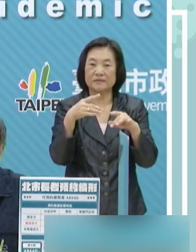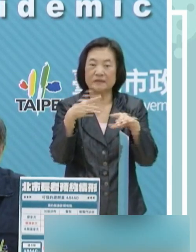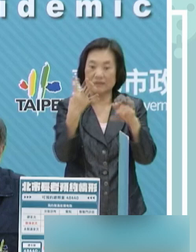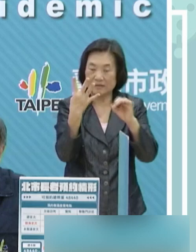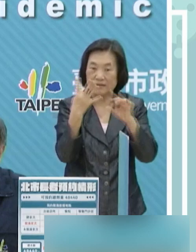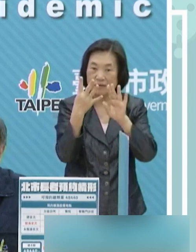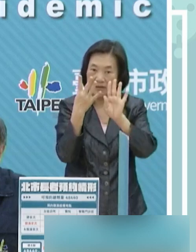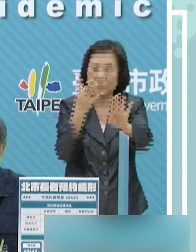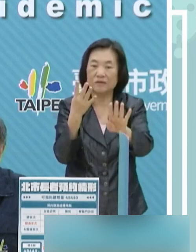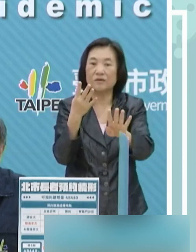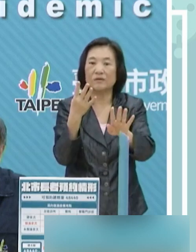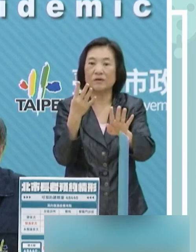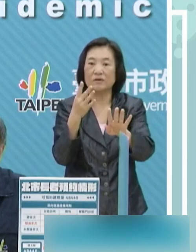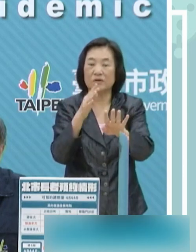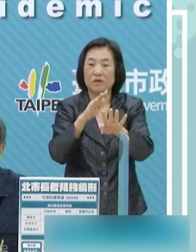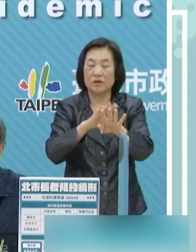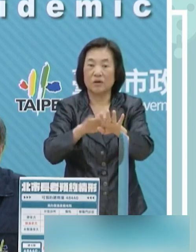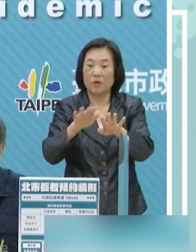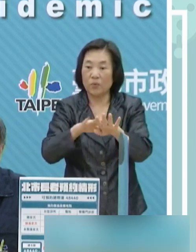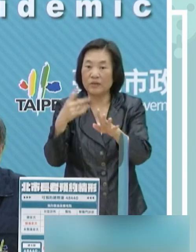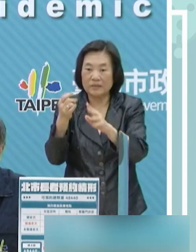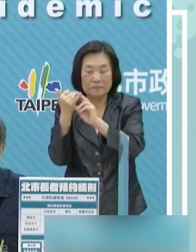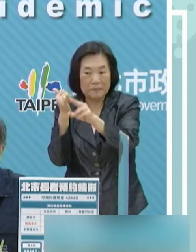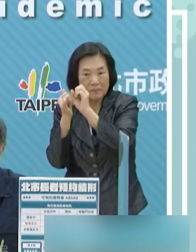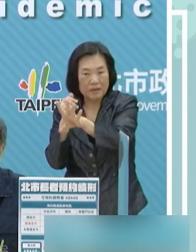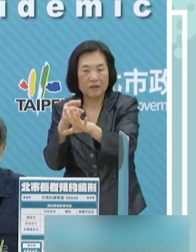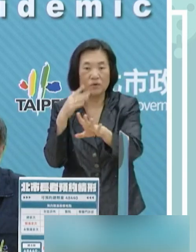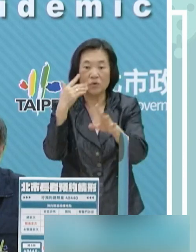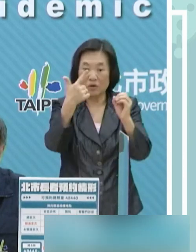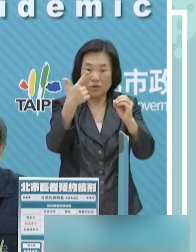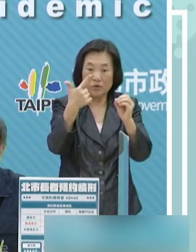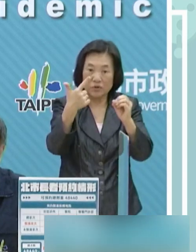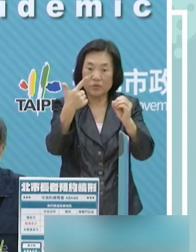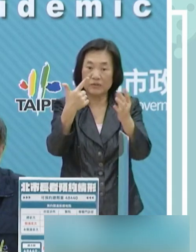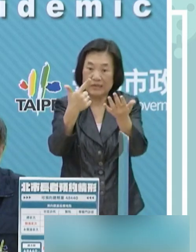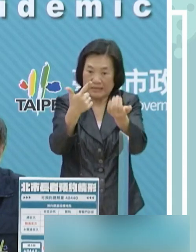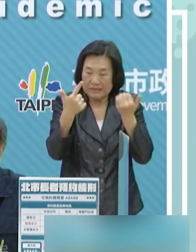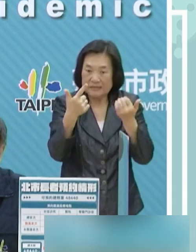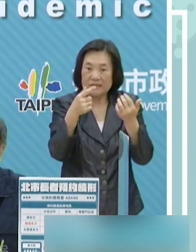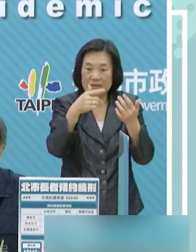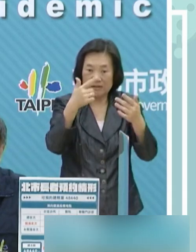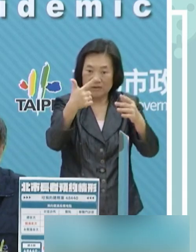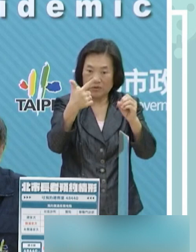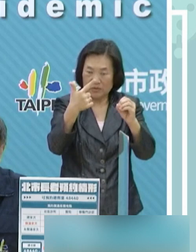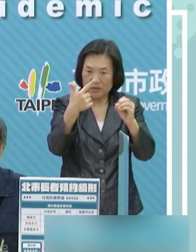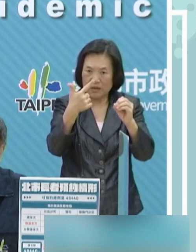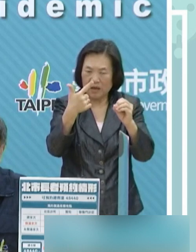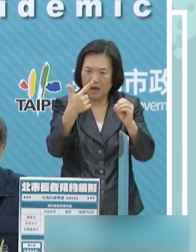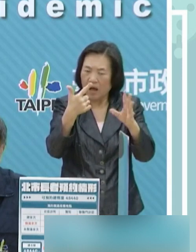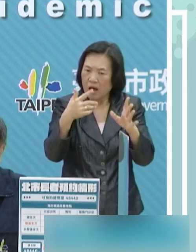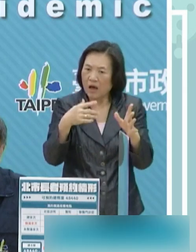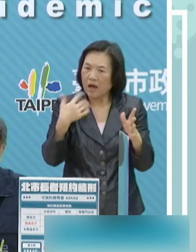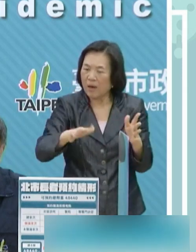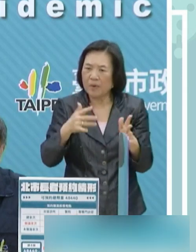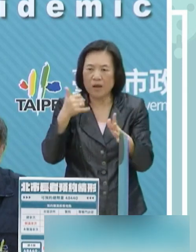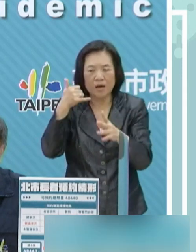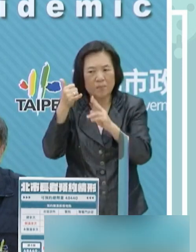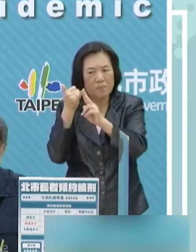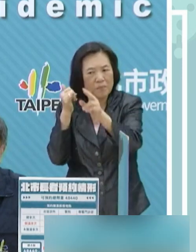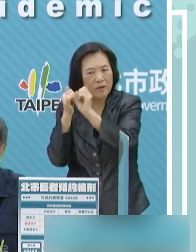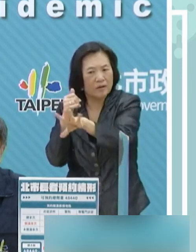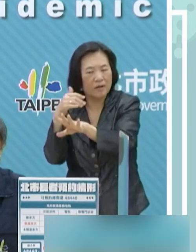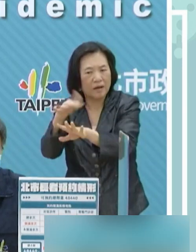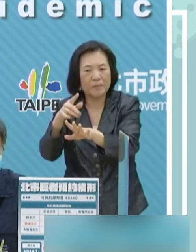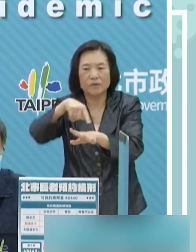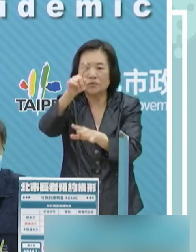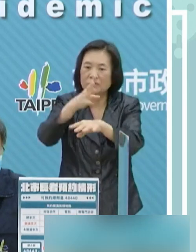法上网预约的，还是上网预约。为什么？因为这样可以让我们更好安排的哈，就是说可以安排的，我们都尽